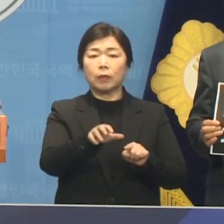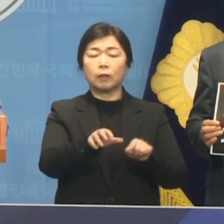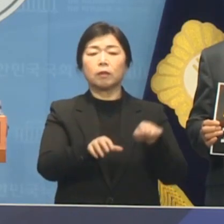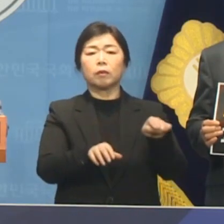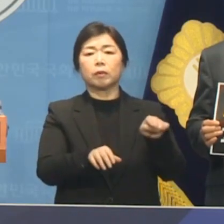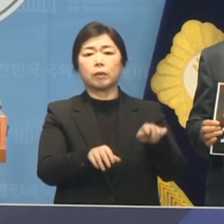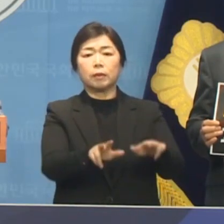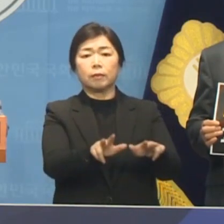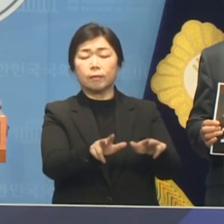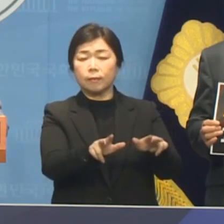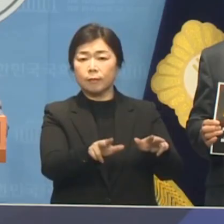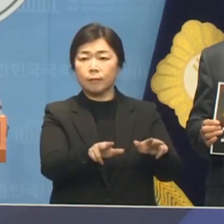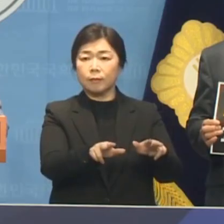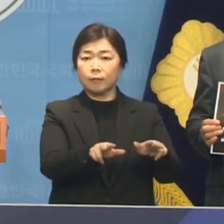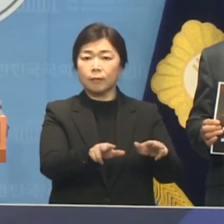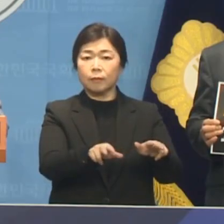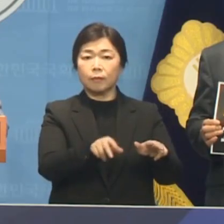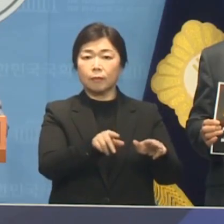재판소에서